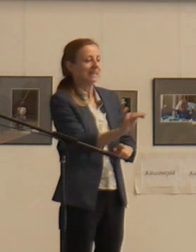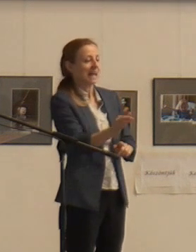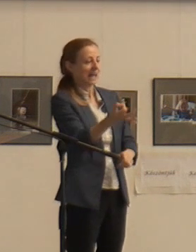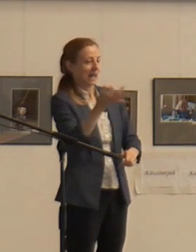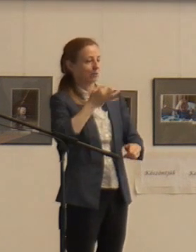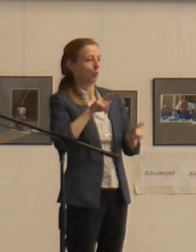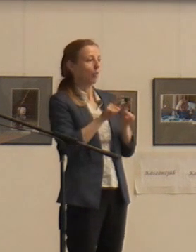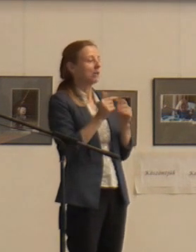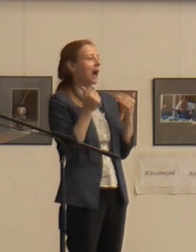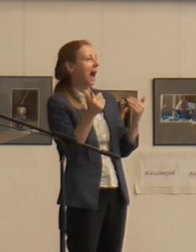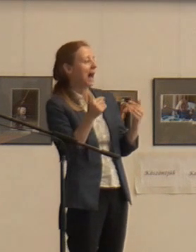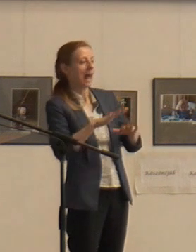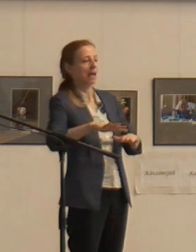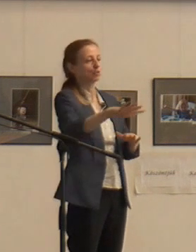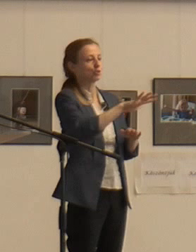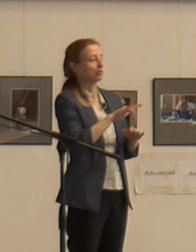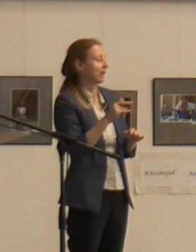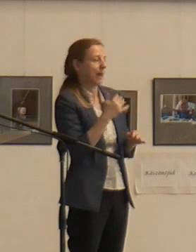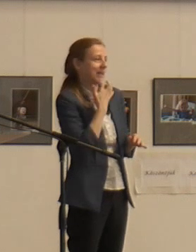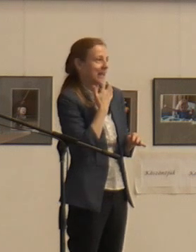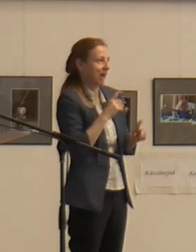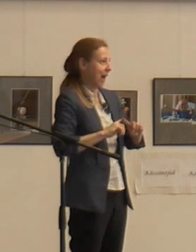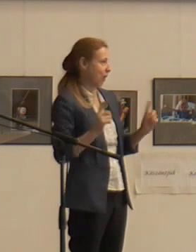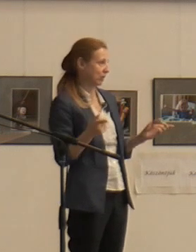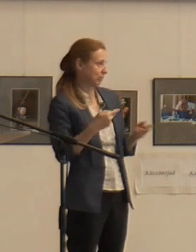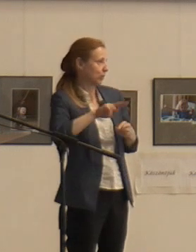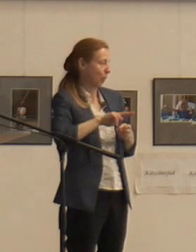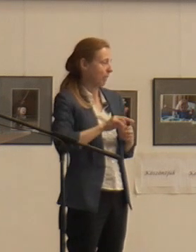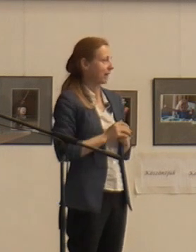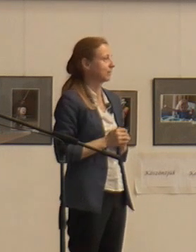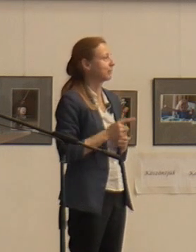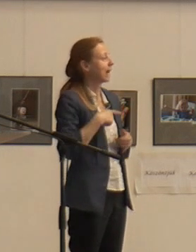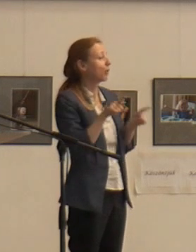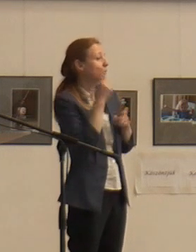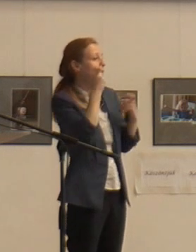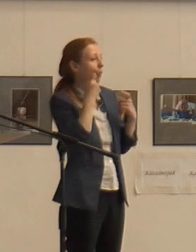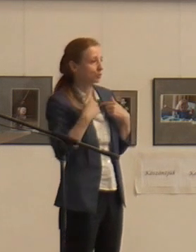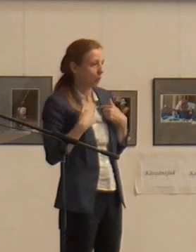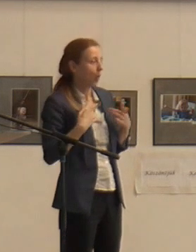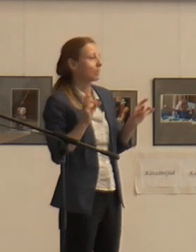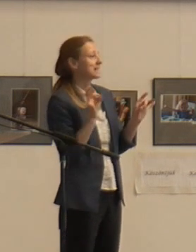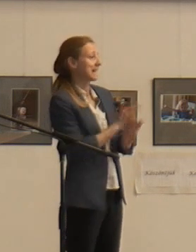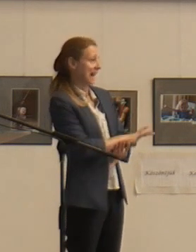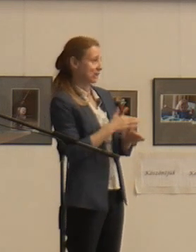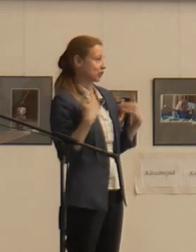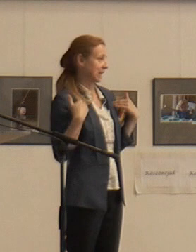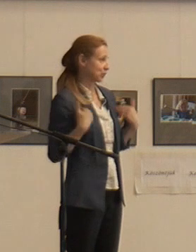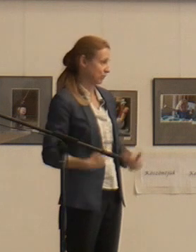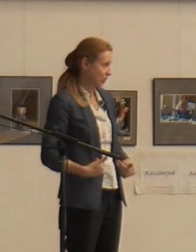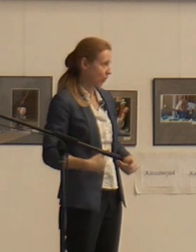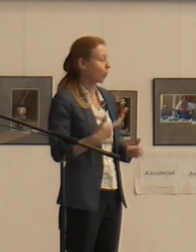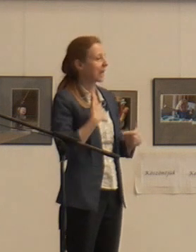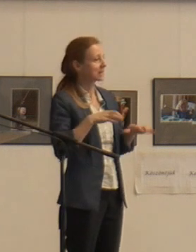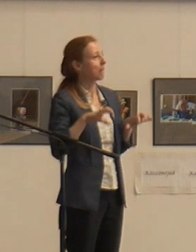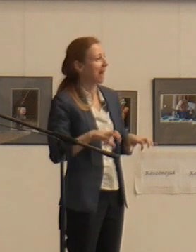hogy gyermekeknél többet nem igen kívánhat az ember magának. És én úgy gondolom, hogy nagyon szerencsés vagyok, hogy ezt